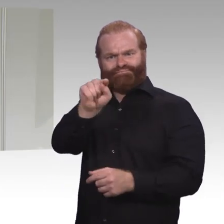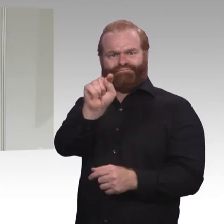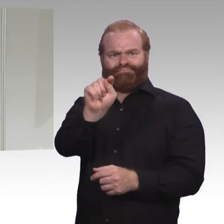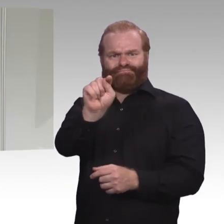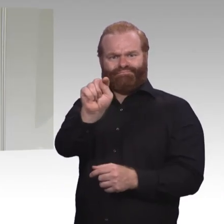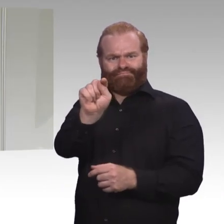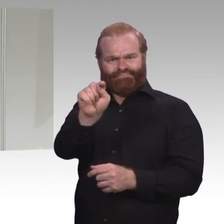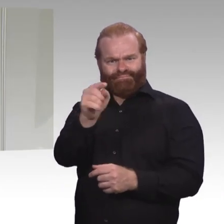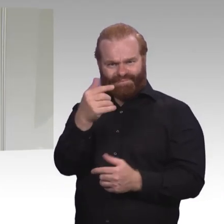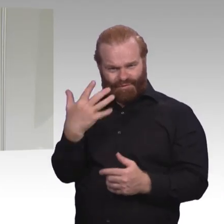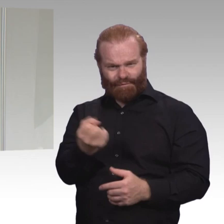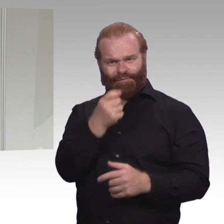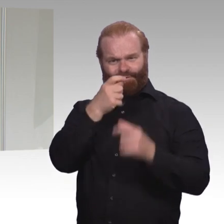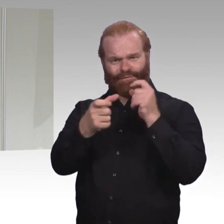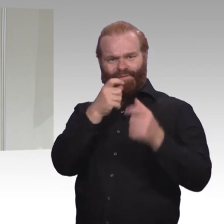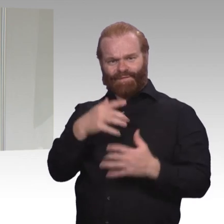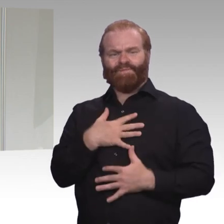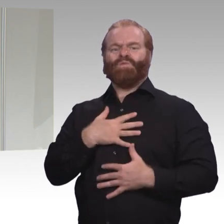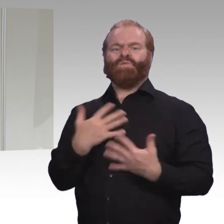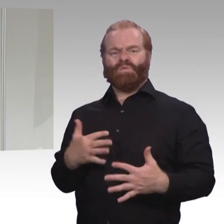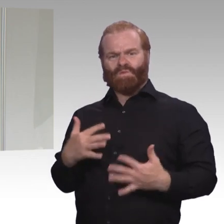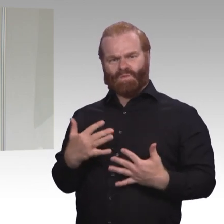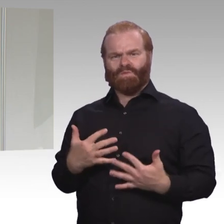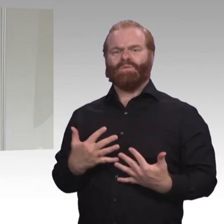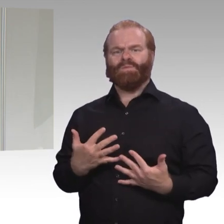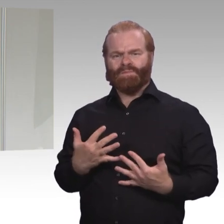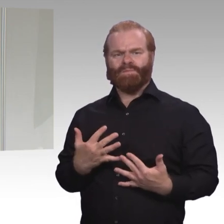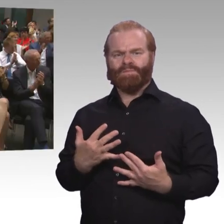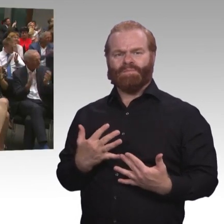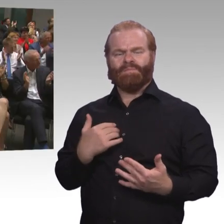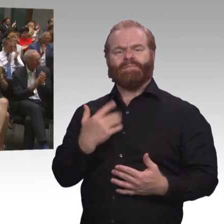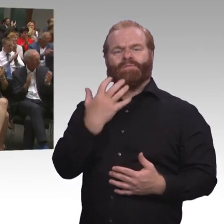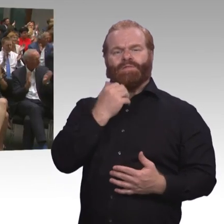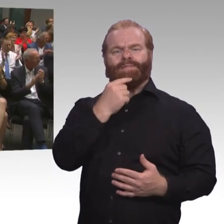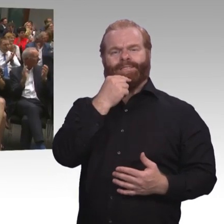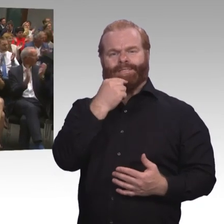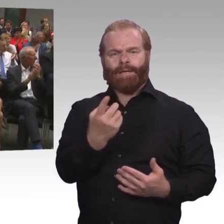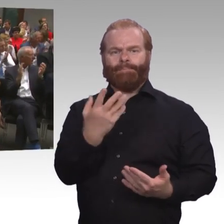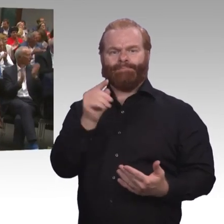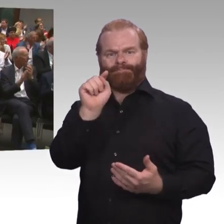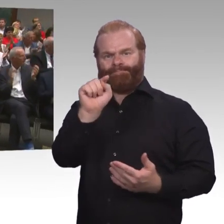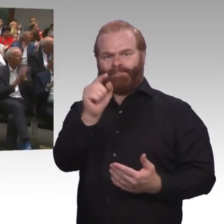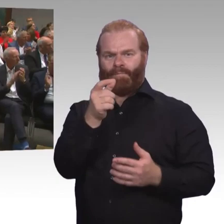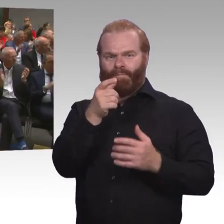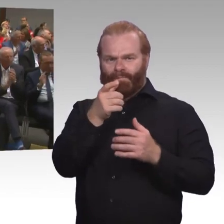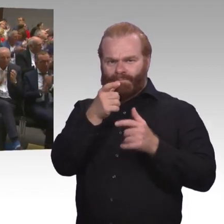wir Sozialdemokraten und Sozialdemokraten wahrscheinlich auch nicht das ganze Parlament vorstellen.